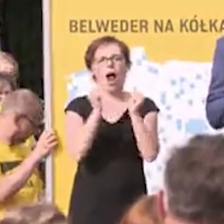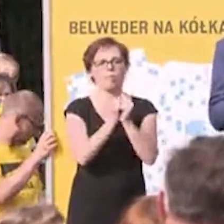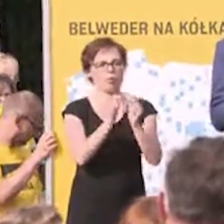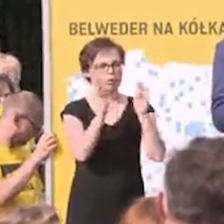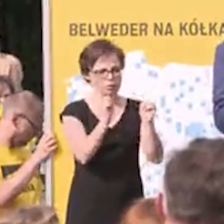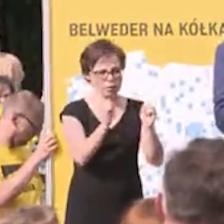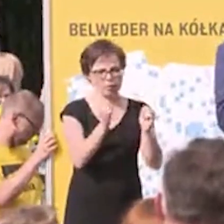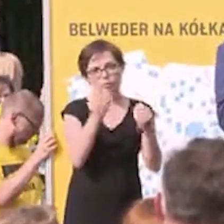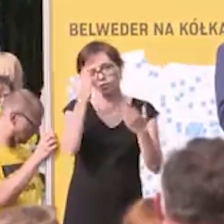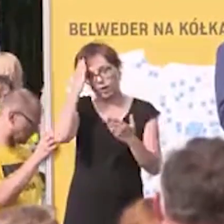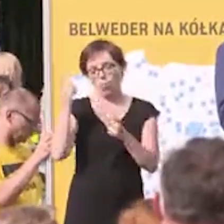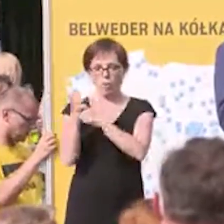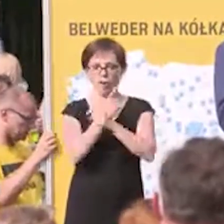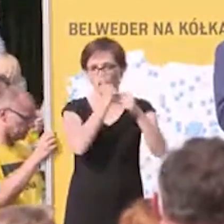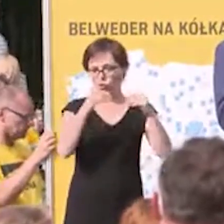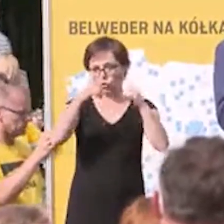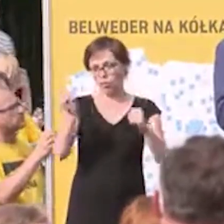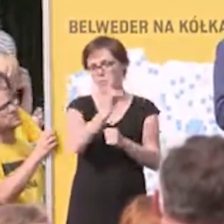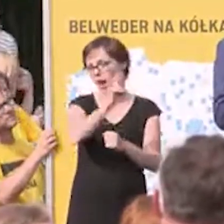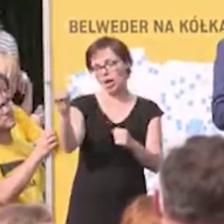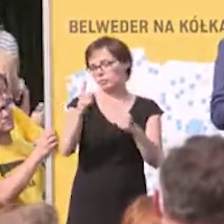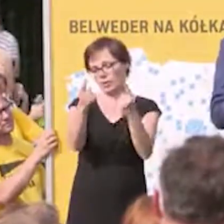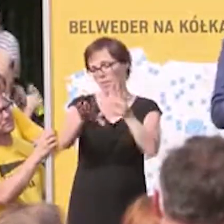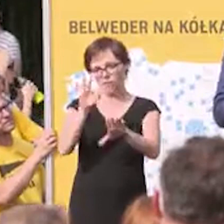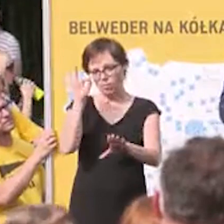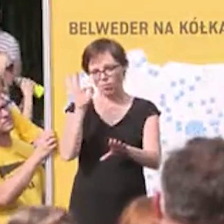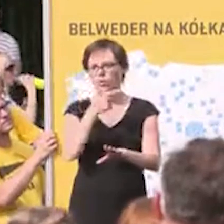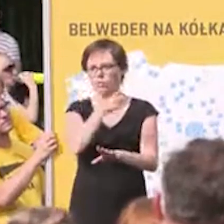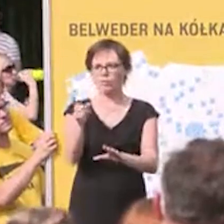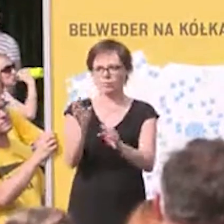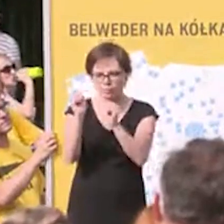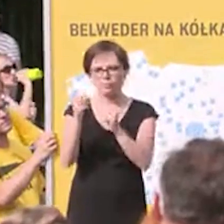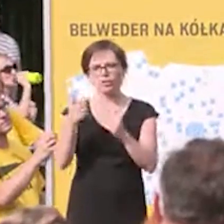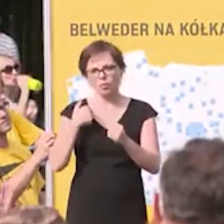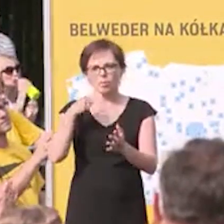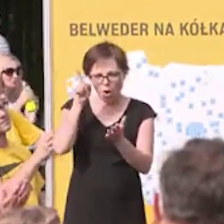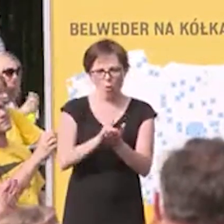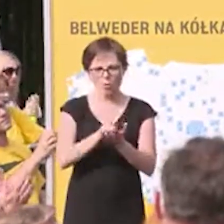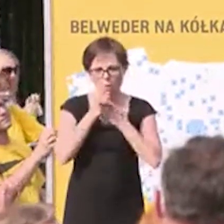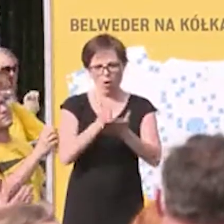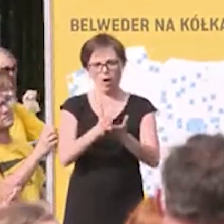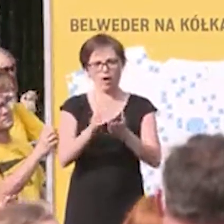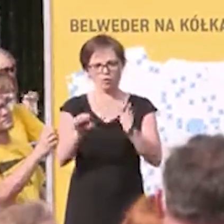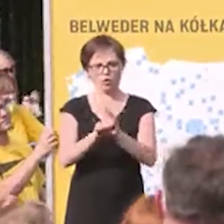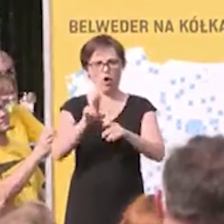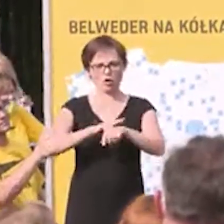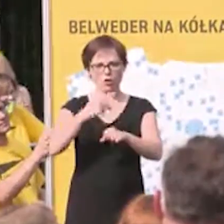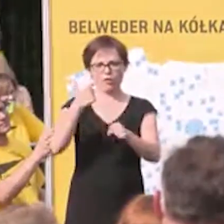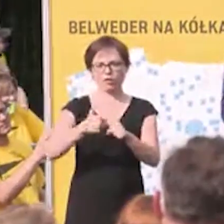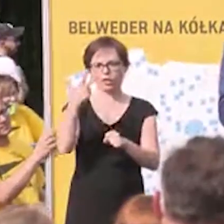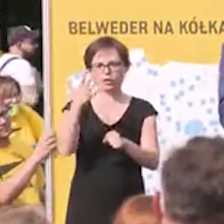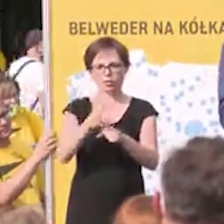to państwo świeckie, każdy może jak chce, żebym ja dał radę do tej 23.59 dzisiaj